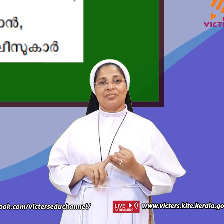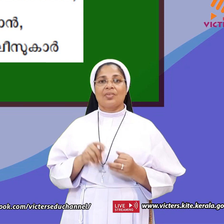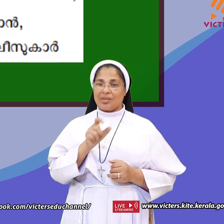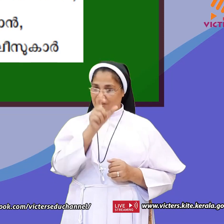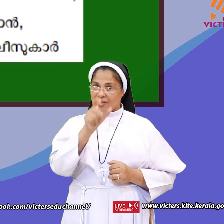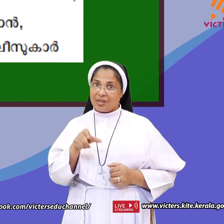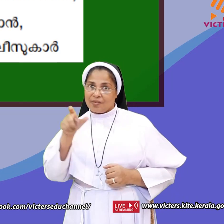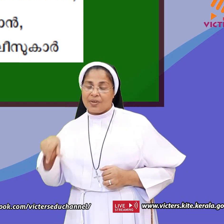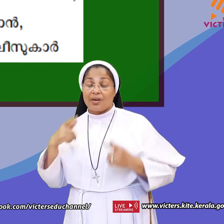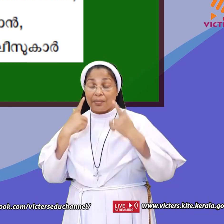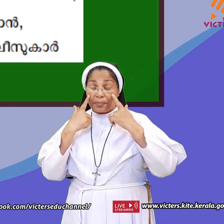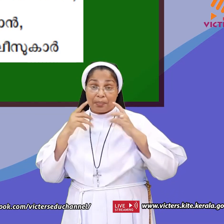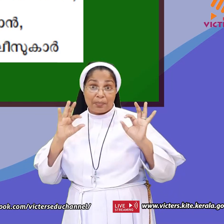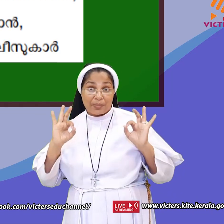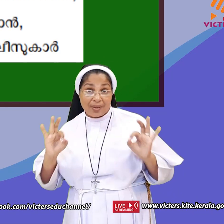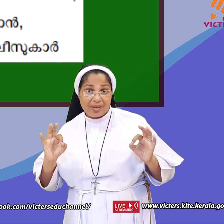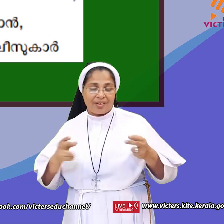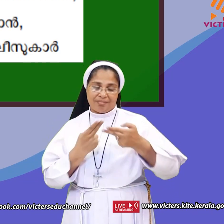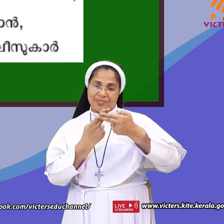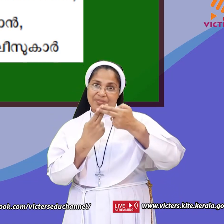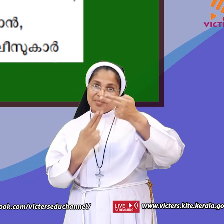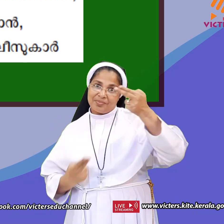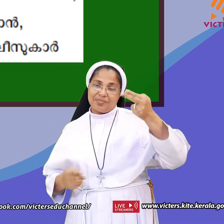എന്നിവരാണ് ഇതിൽ പ്രധാന കഥാപാത്രങ്ങളായി വരിക.